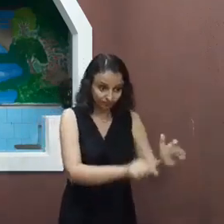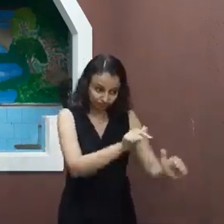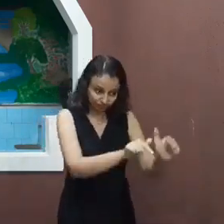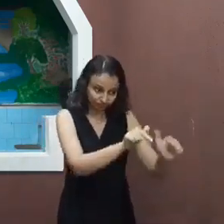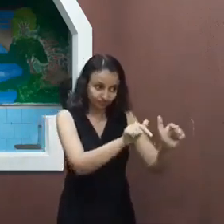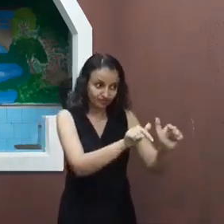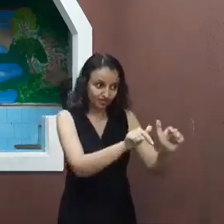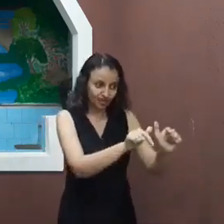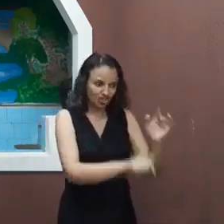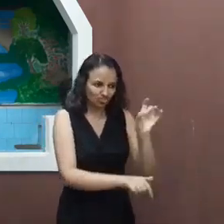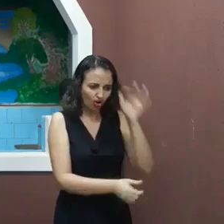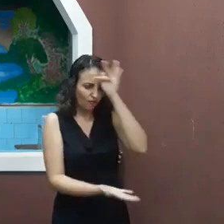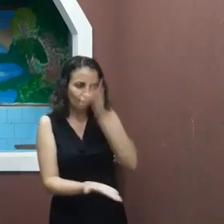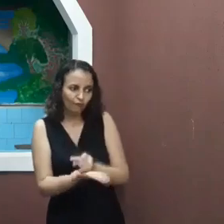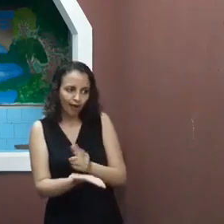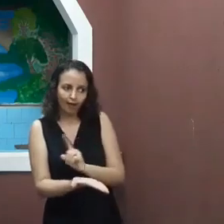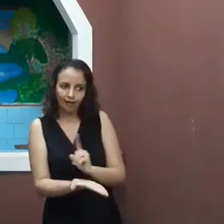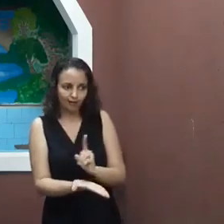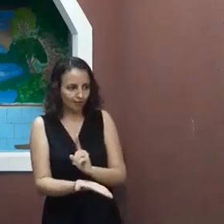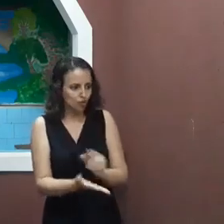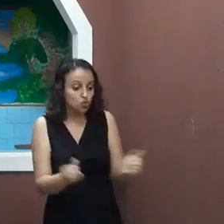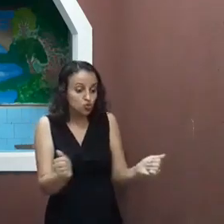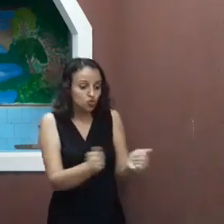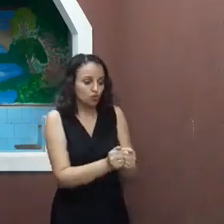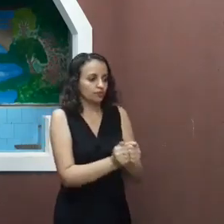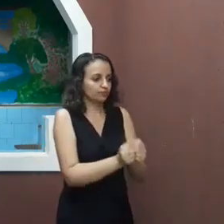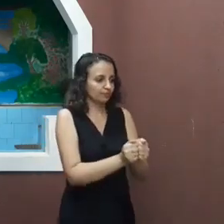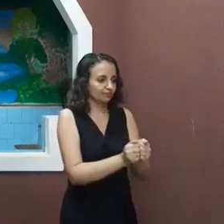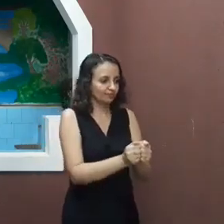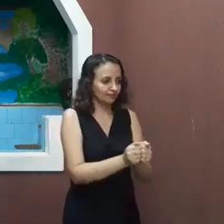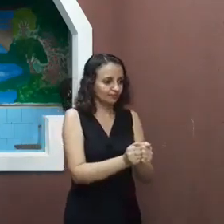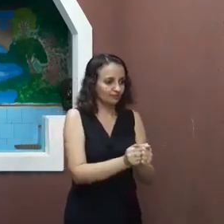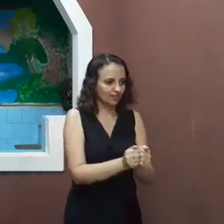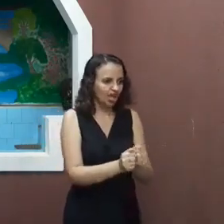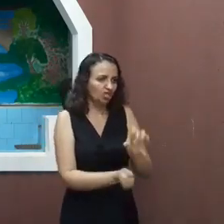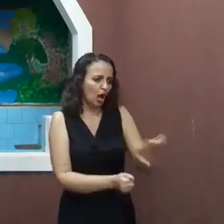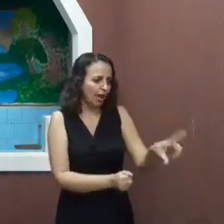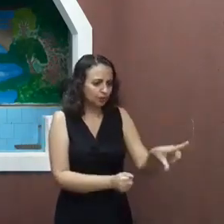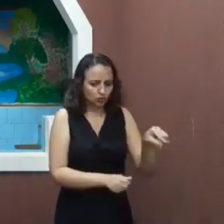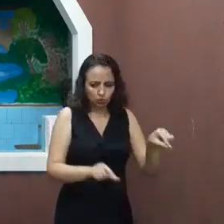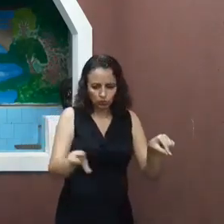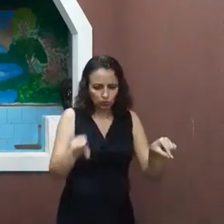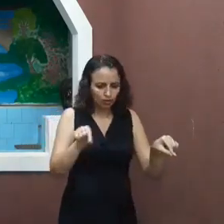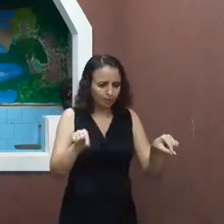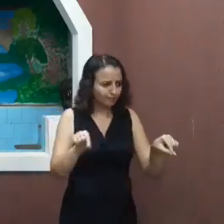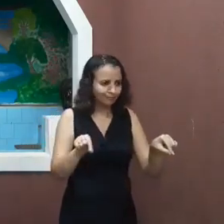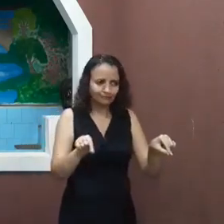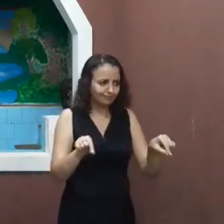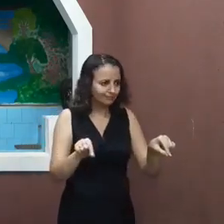A questão não é uma opinião, uma opção entre fé e obras. Não é uma opção, mas